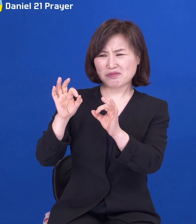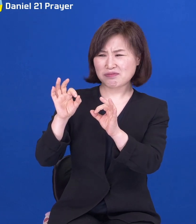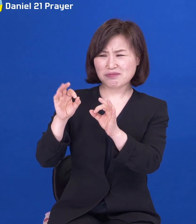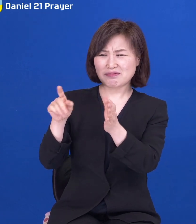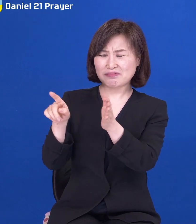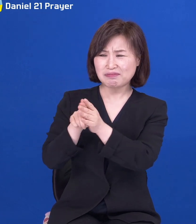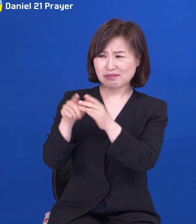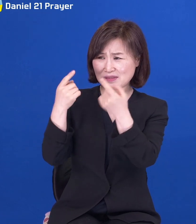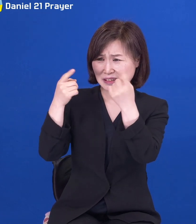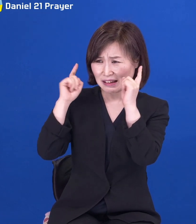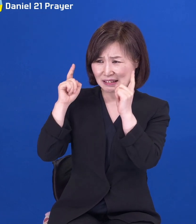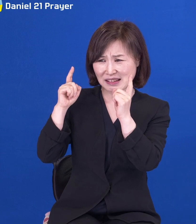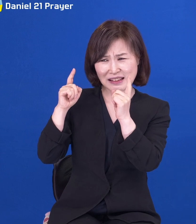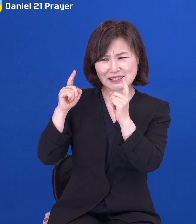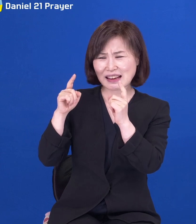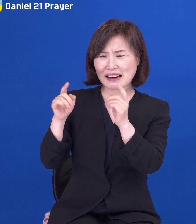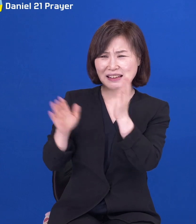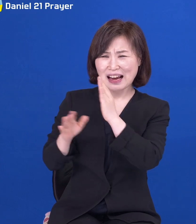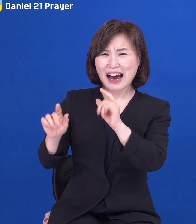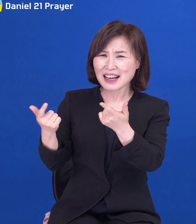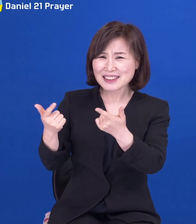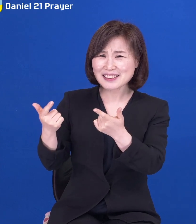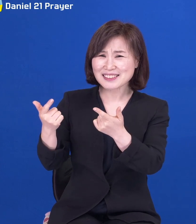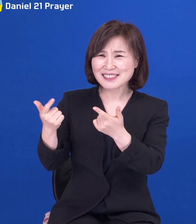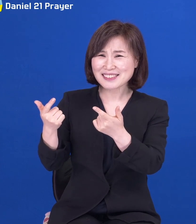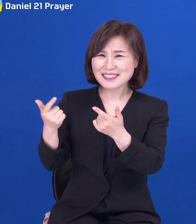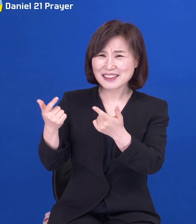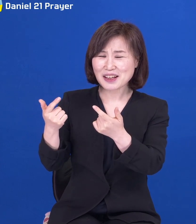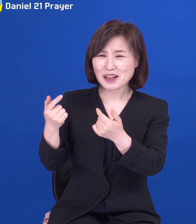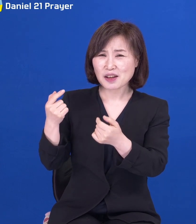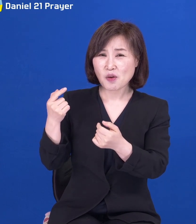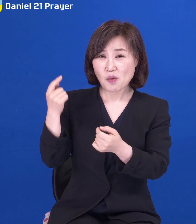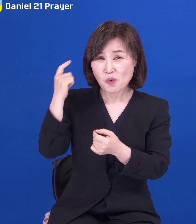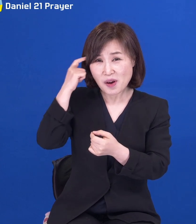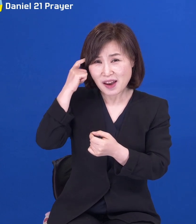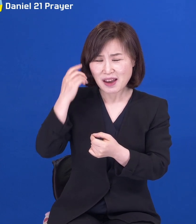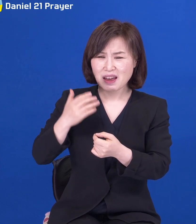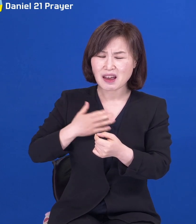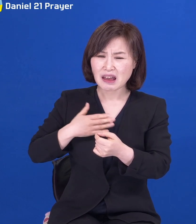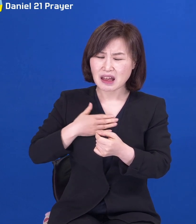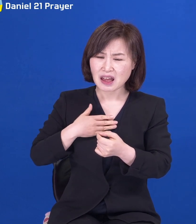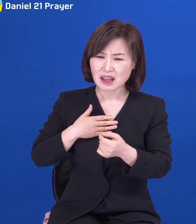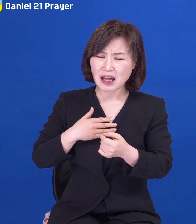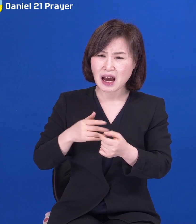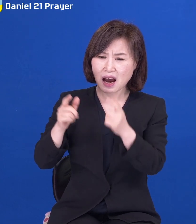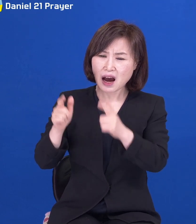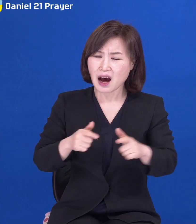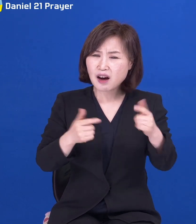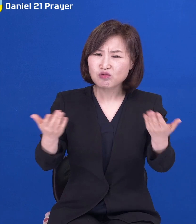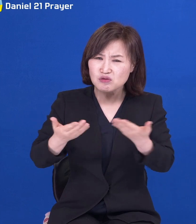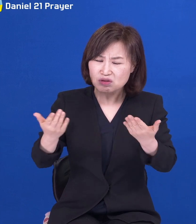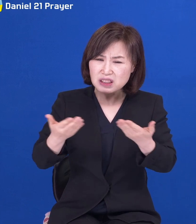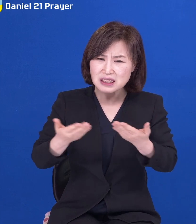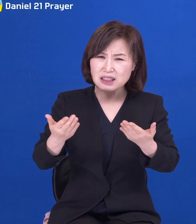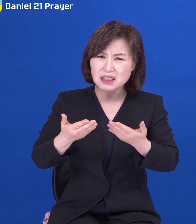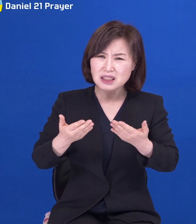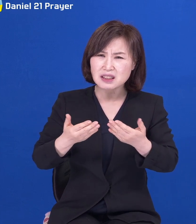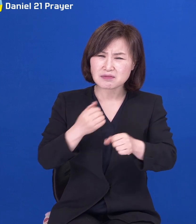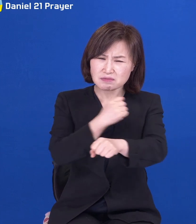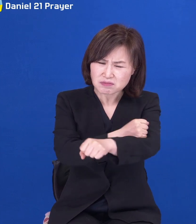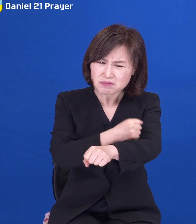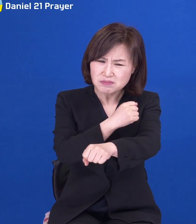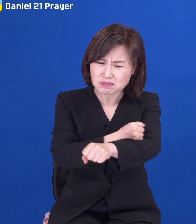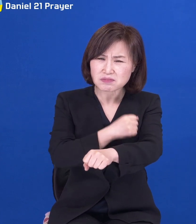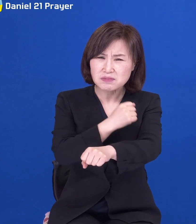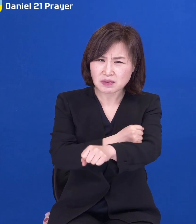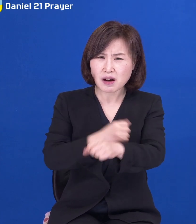좀 얼굴이 좀 하얗는지는 모르겠지만 그때는 노가다를 하면서 공부를 했기 때문에 아주 얼굴이 많이 아니었어요. 다 햇빛에 타고 제가